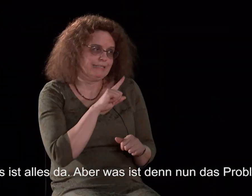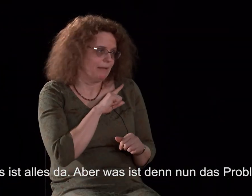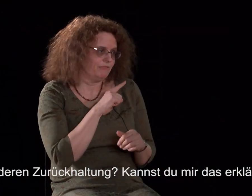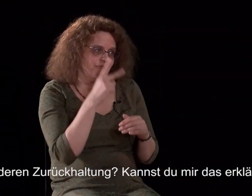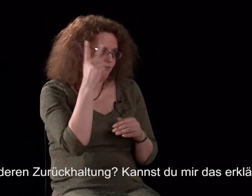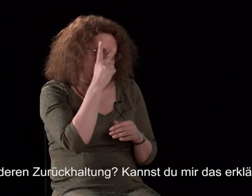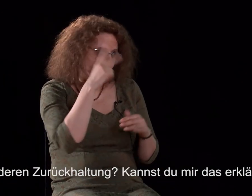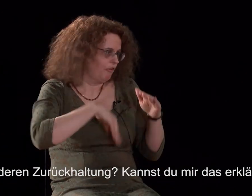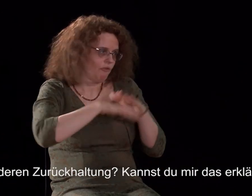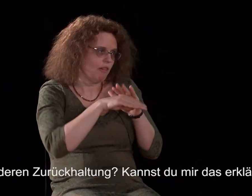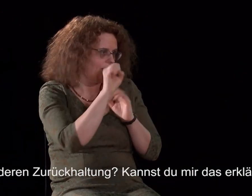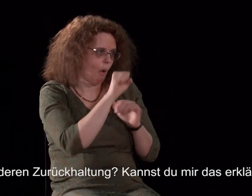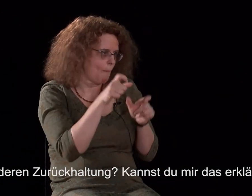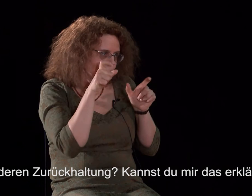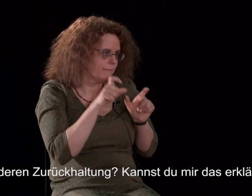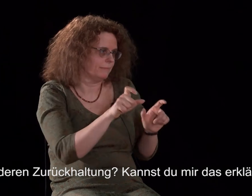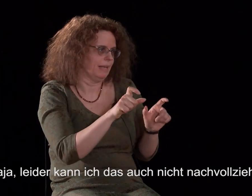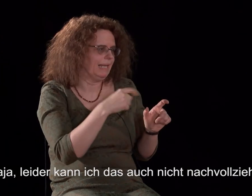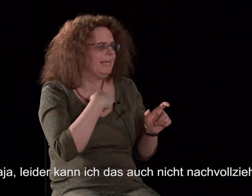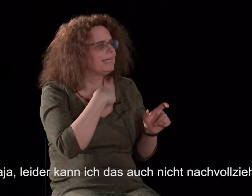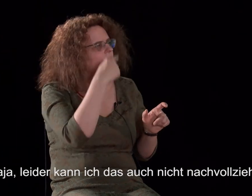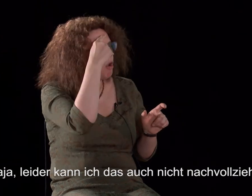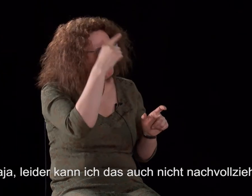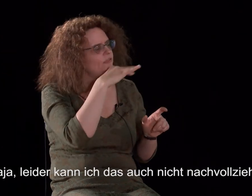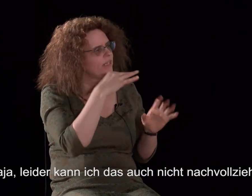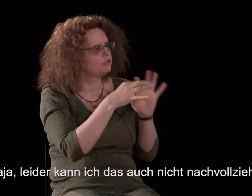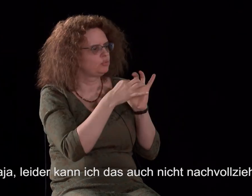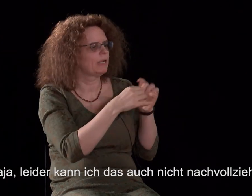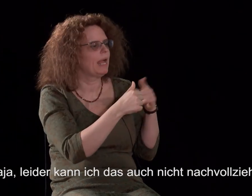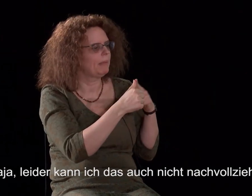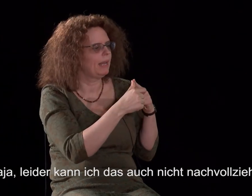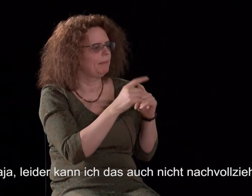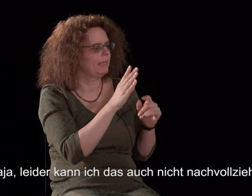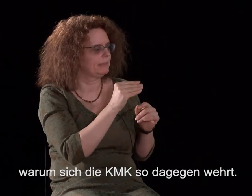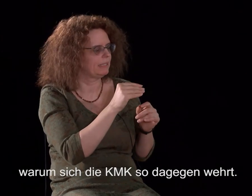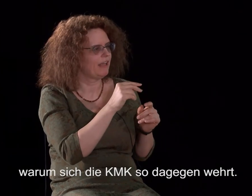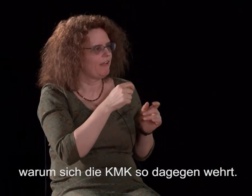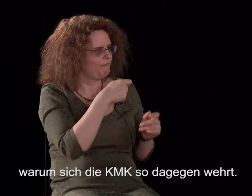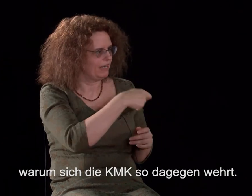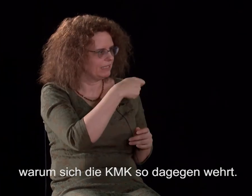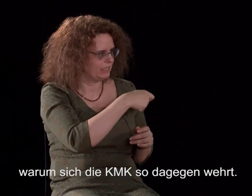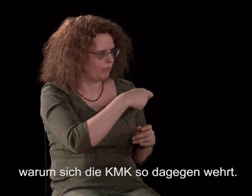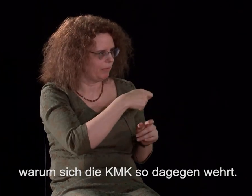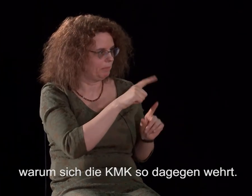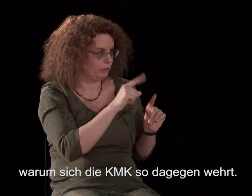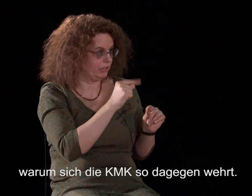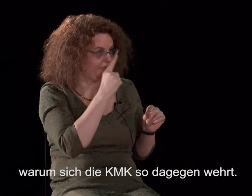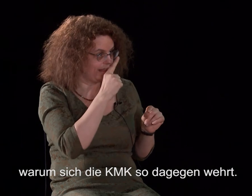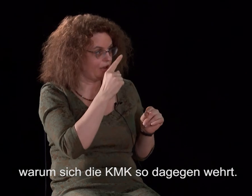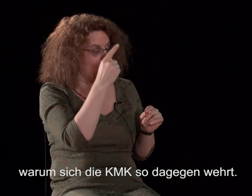ist jetzt das Problem? Kannst du das erklären? Na ja, leider kann ich das auch nicht wirklich nachvollziehen, warum sich die KMK so dagegen wehrt. Ich denke,